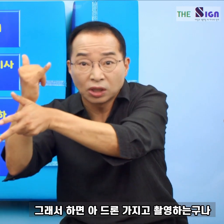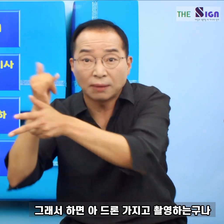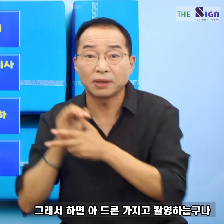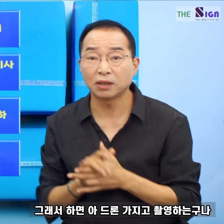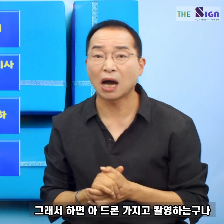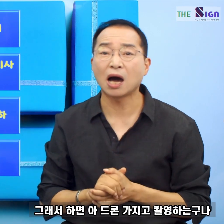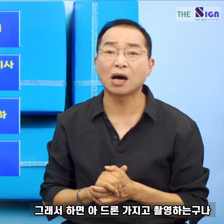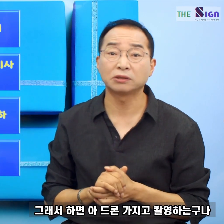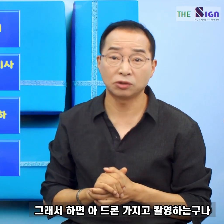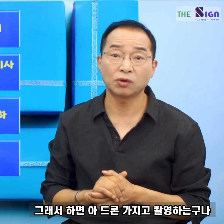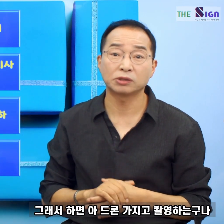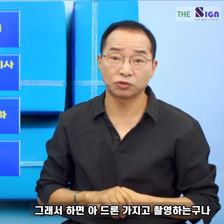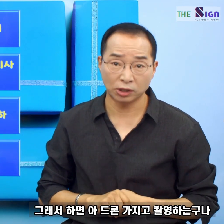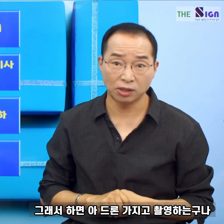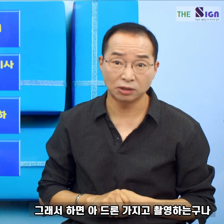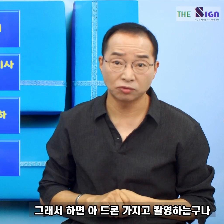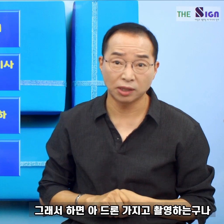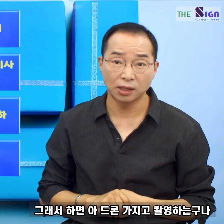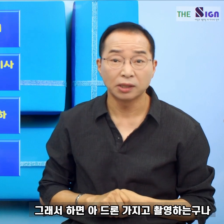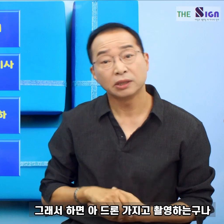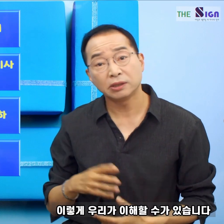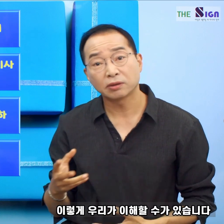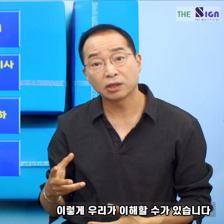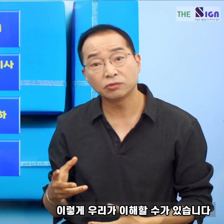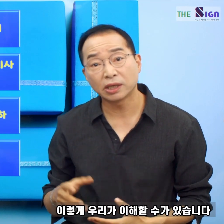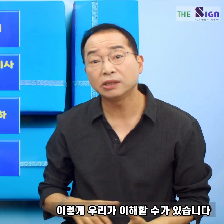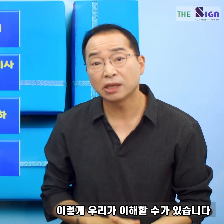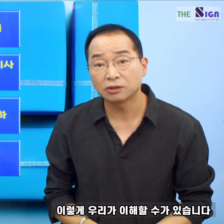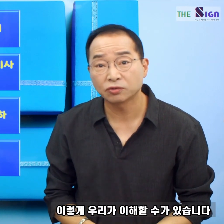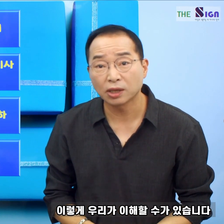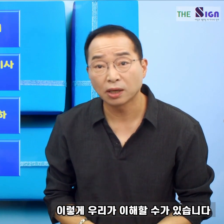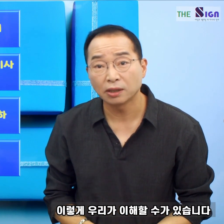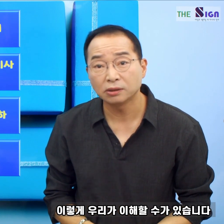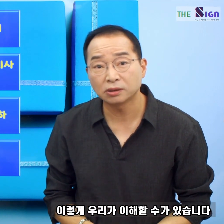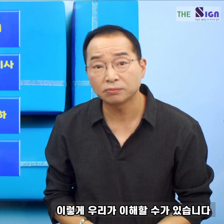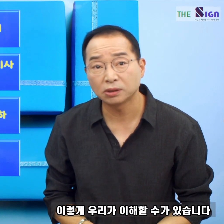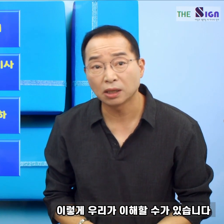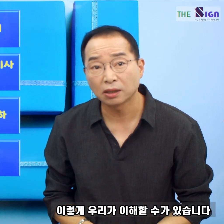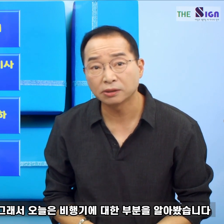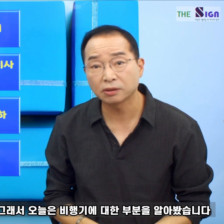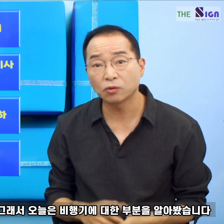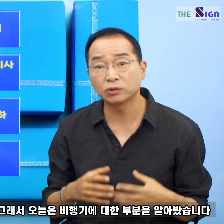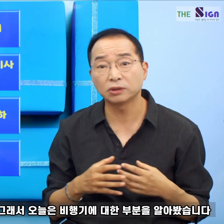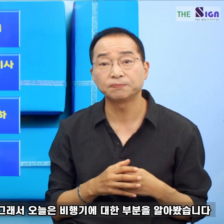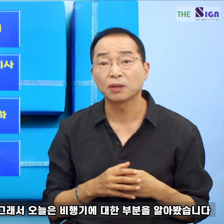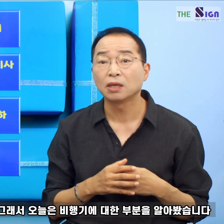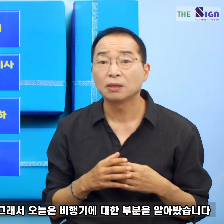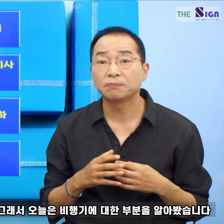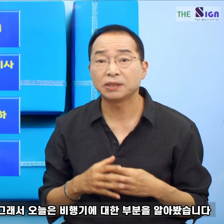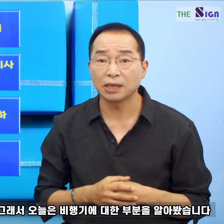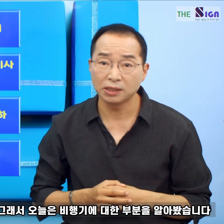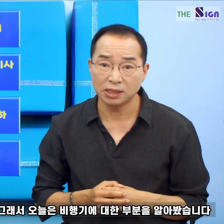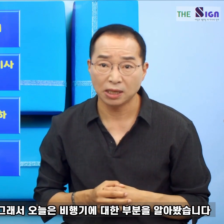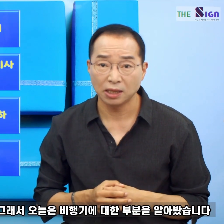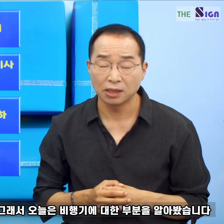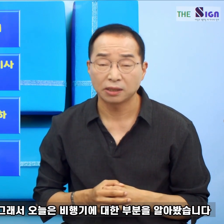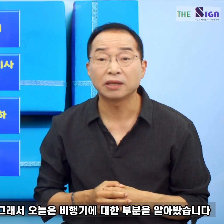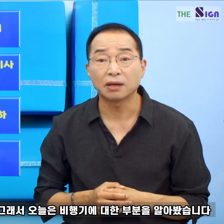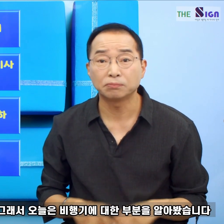하면은 아, 드론 가지고 촬영하는구나, 이렇게 우리가 이해할 수가 있습니다. 그래서 오늘은 비행기에 대한